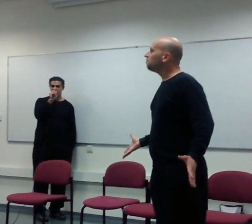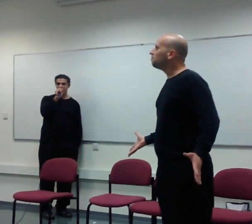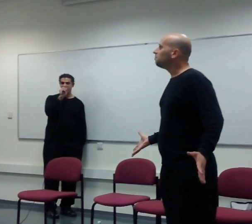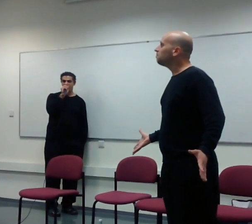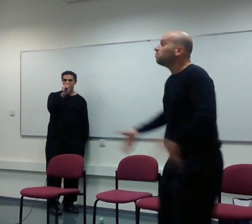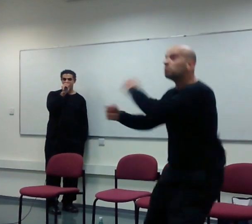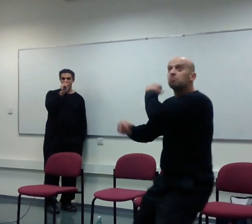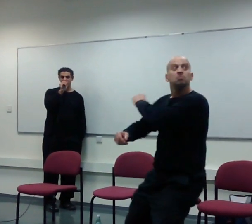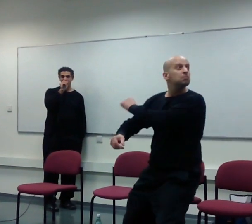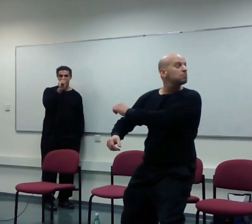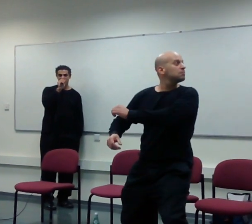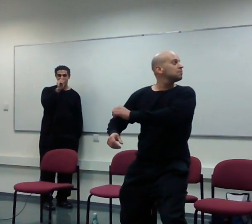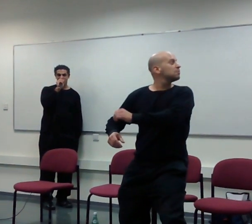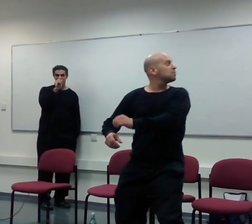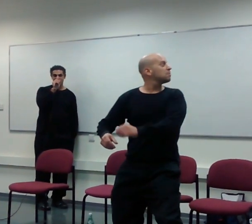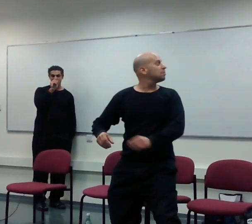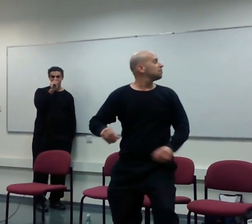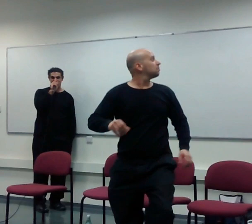הנה